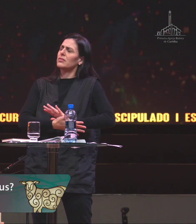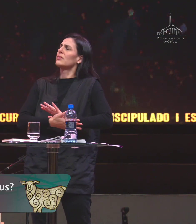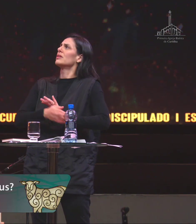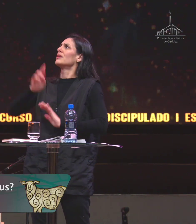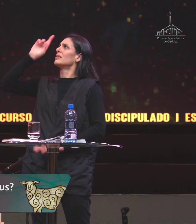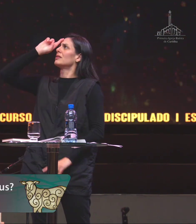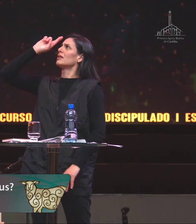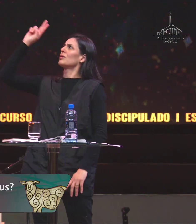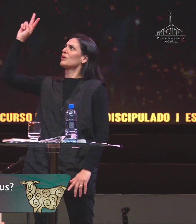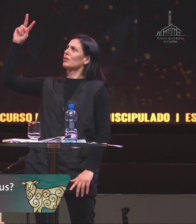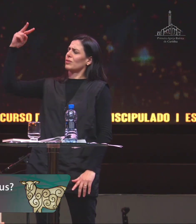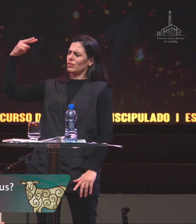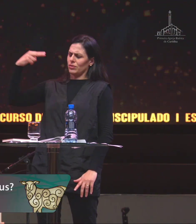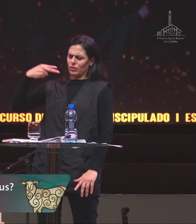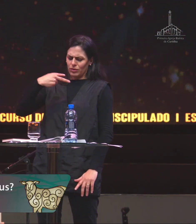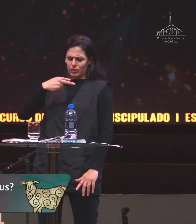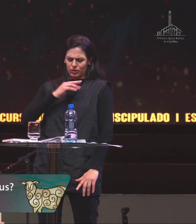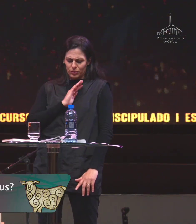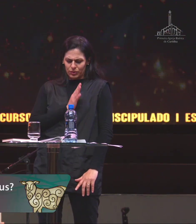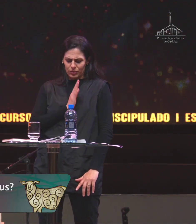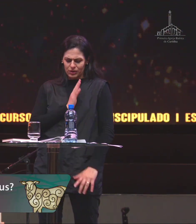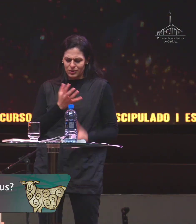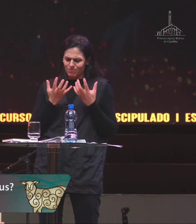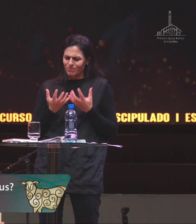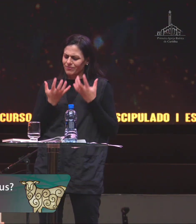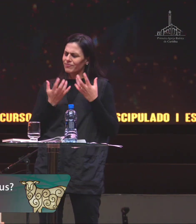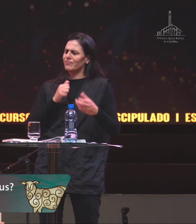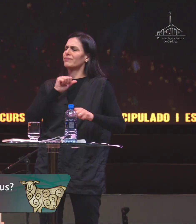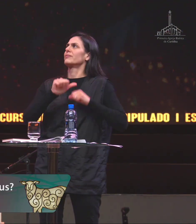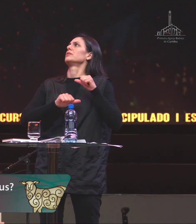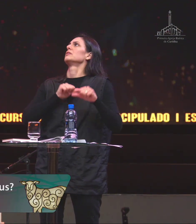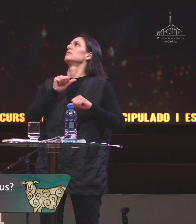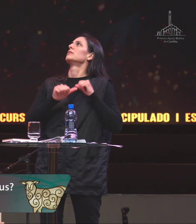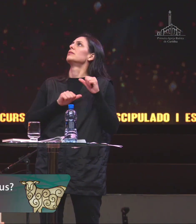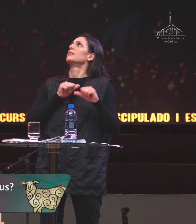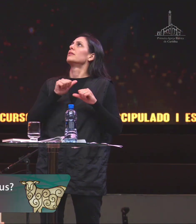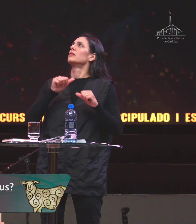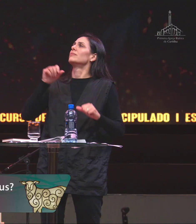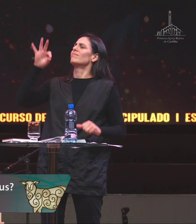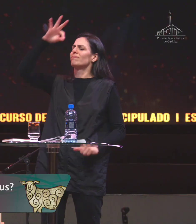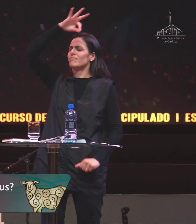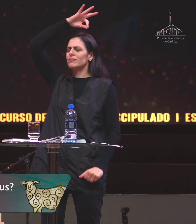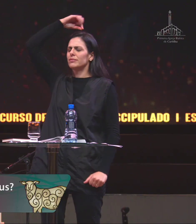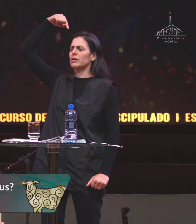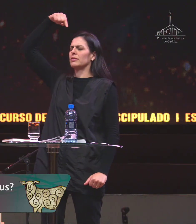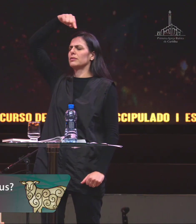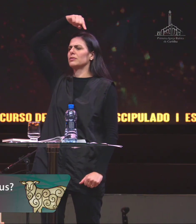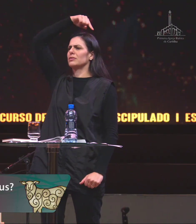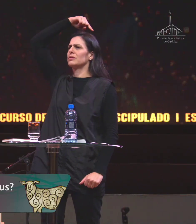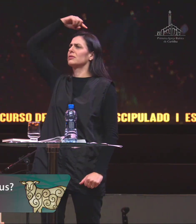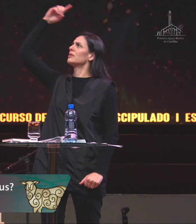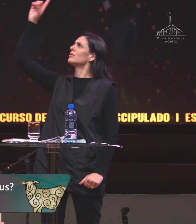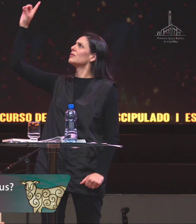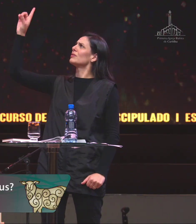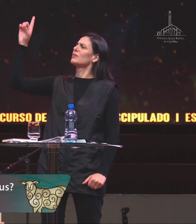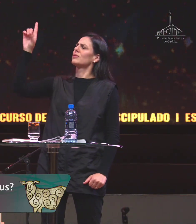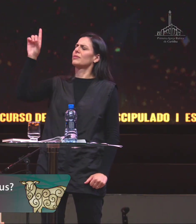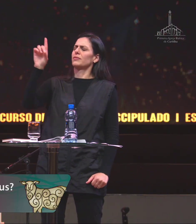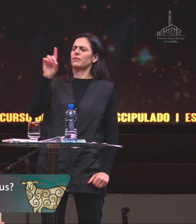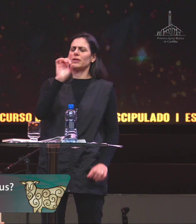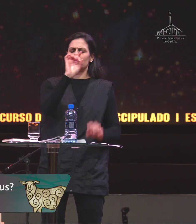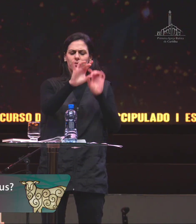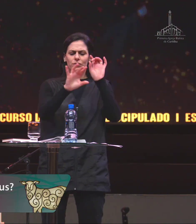não andando pelo seu próprio entendimento, mas crendo naquilo que Deus pode fazer, e ser um ministro da nova aliança,